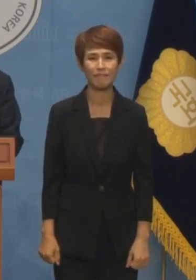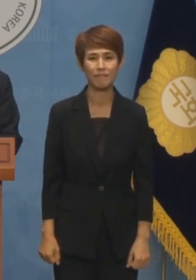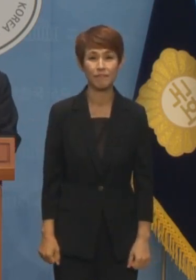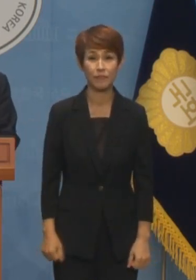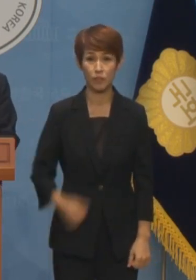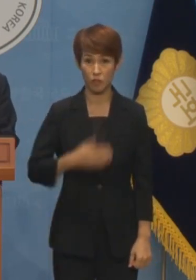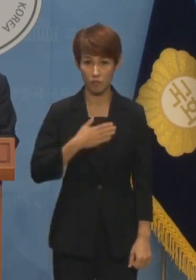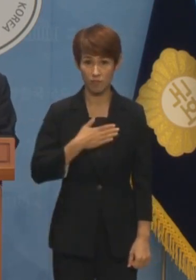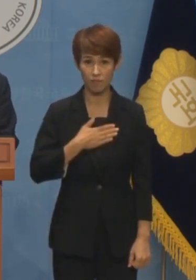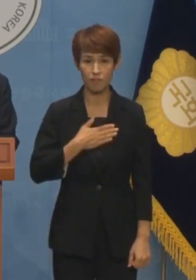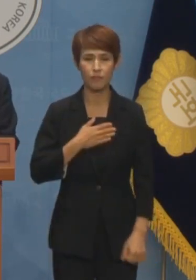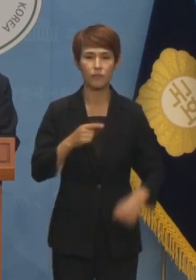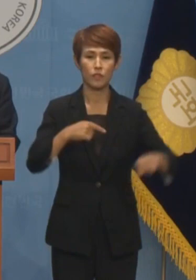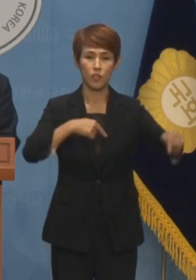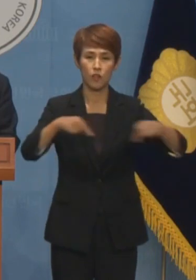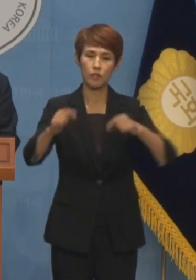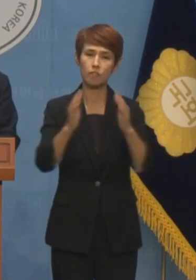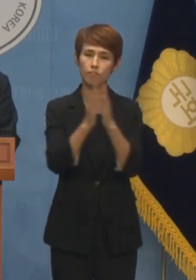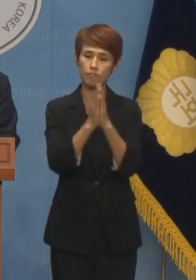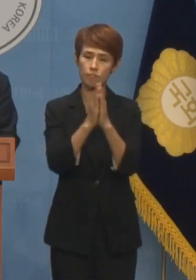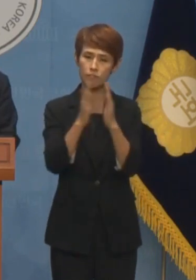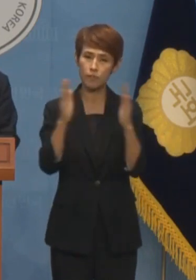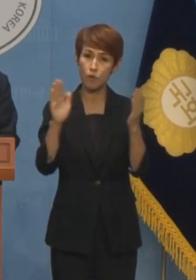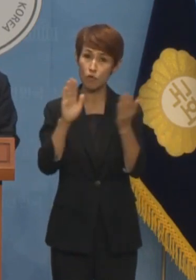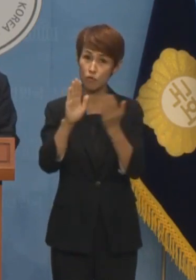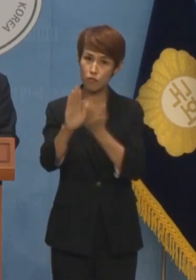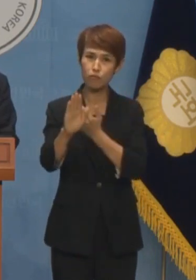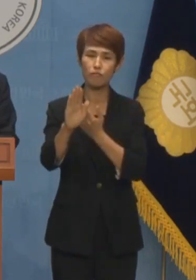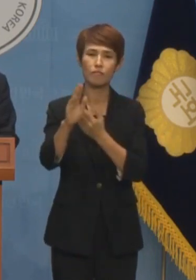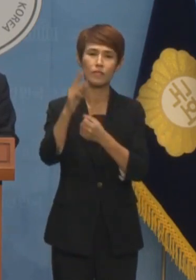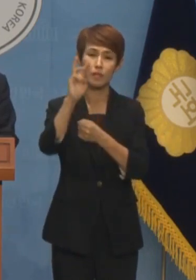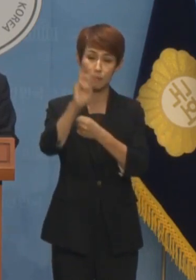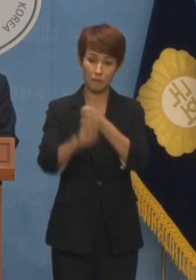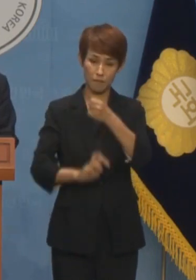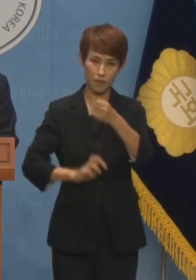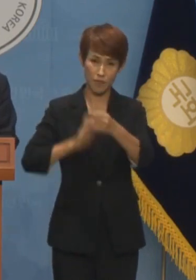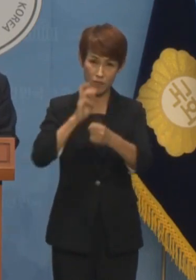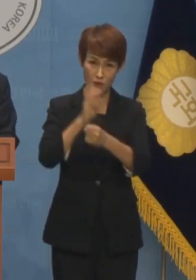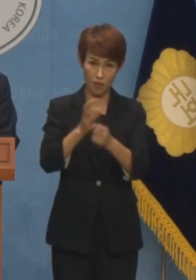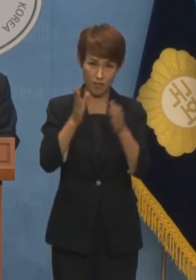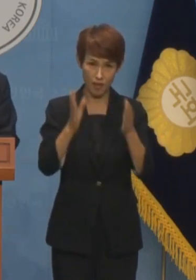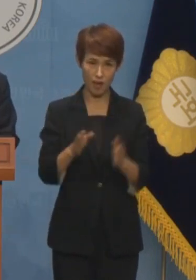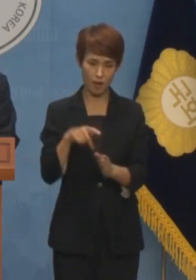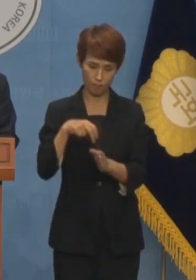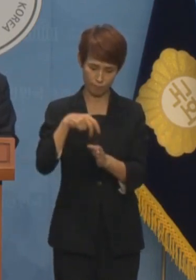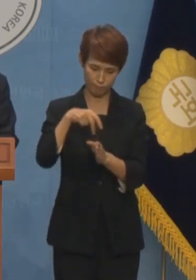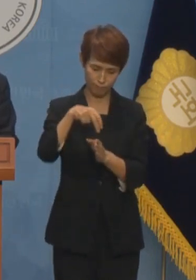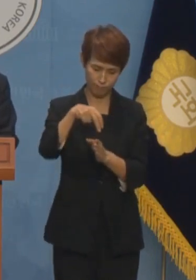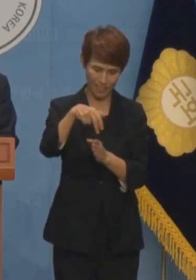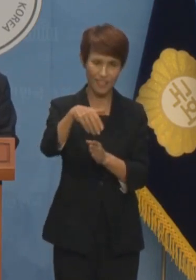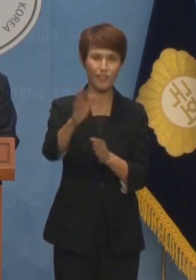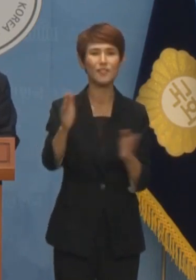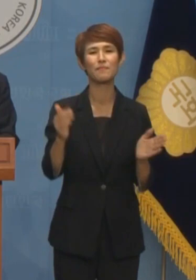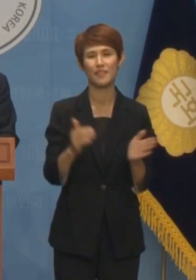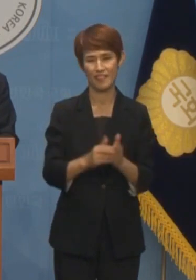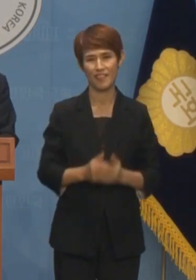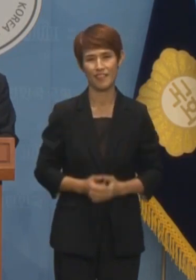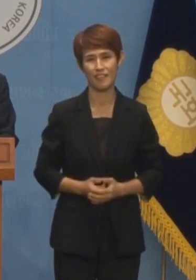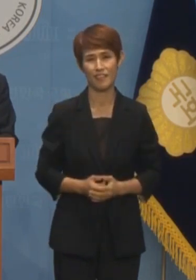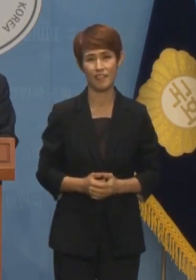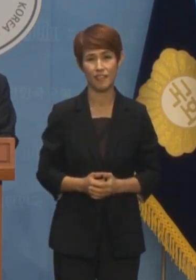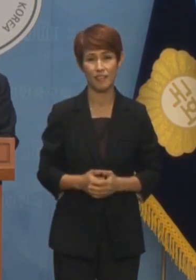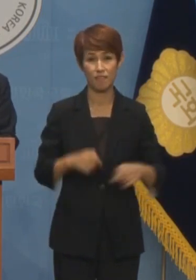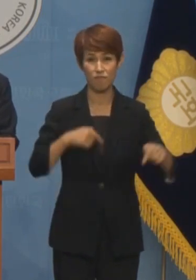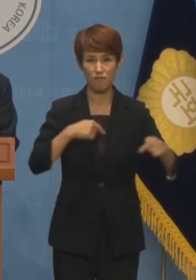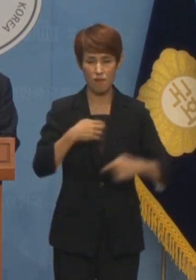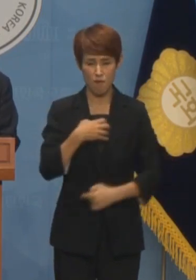저는 정치를 시작한 후 30여 년간 외로운 길을 걸었습니다. 험난한 길이었지만 정치를